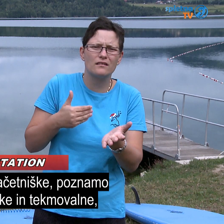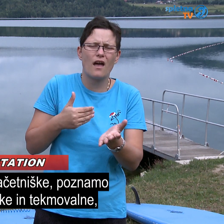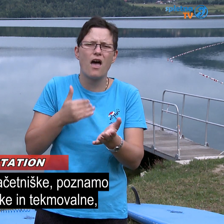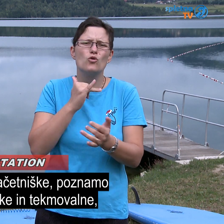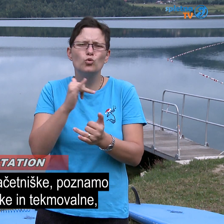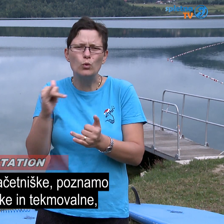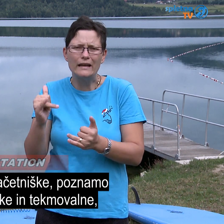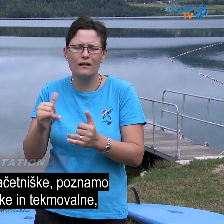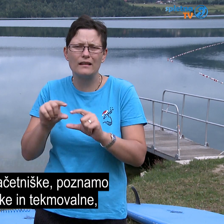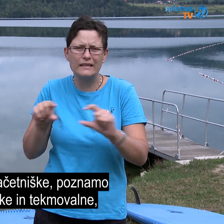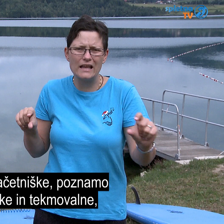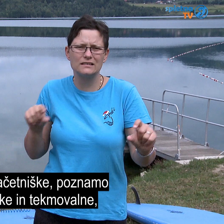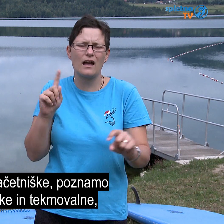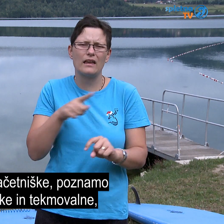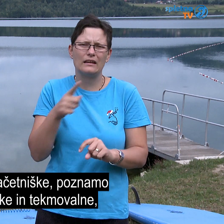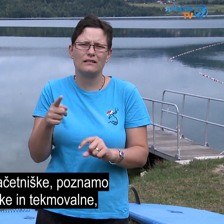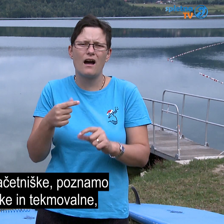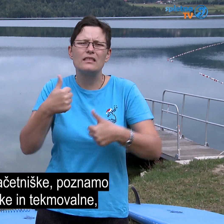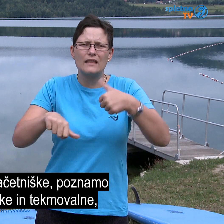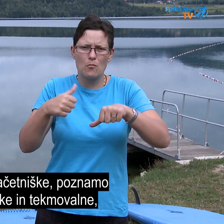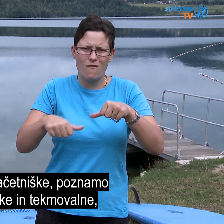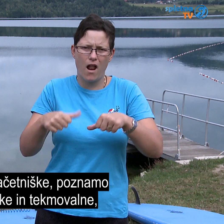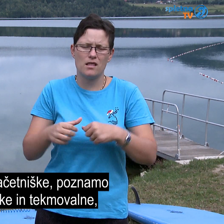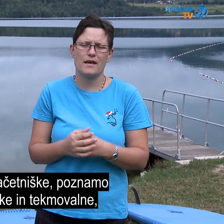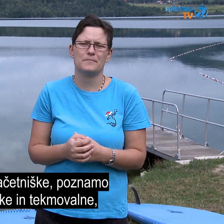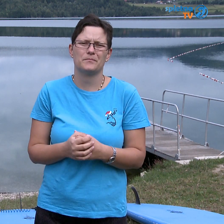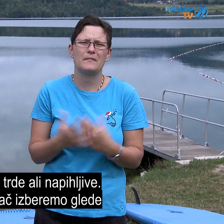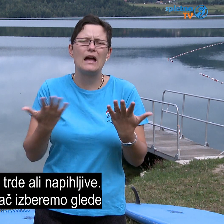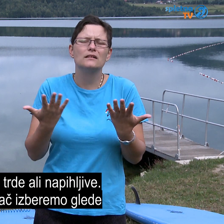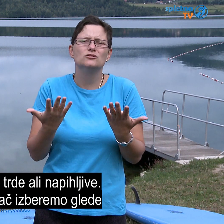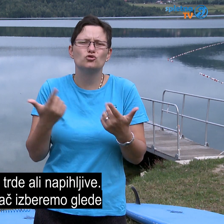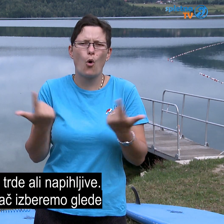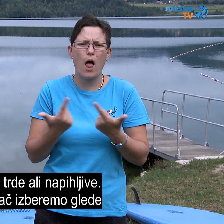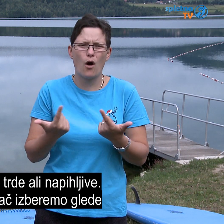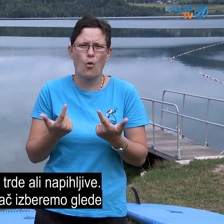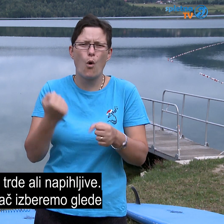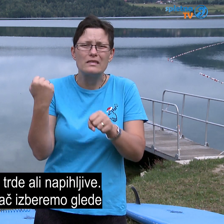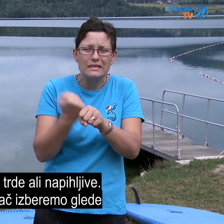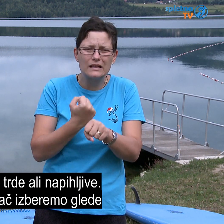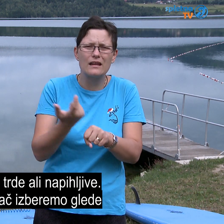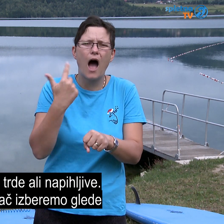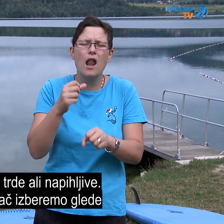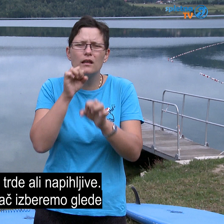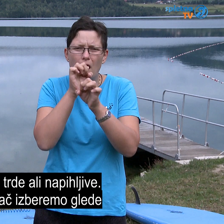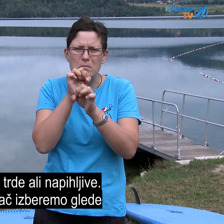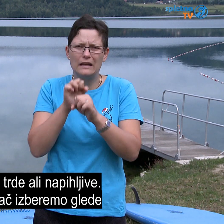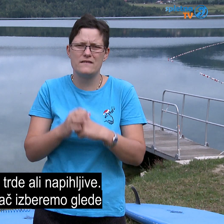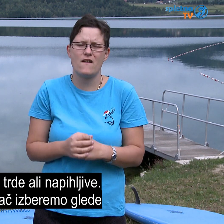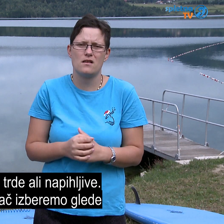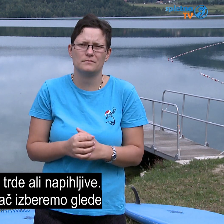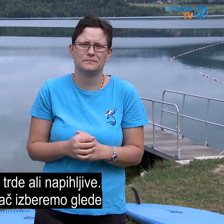deske in pa tekmovalne, ki so lahko trde ali napihljive.